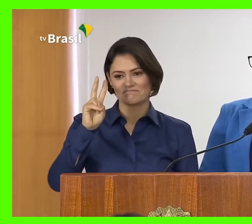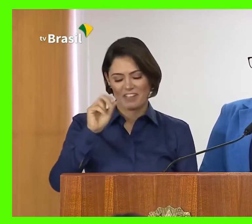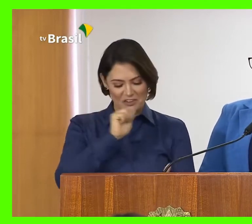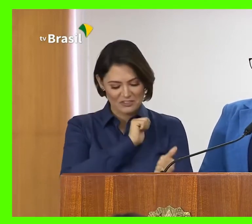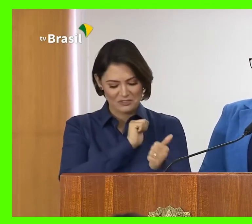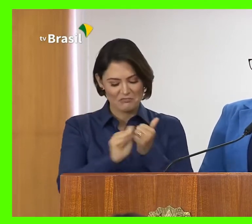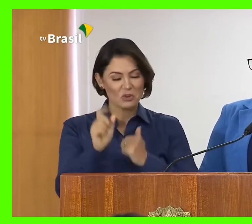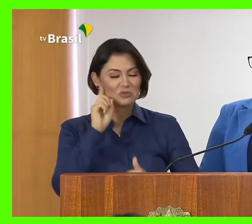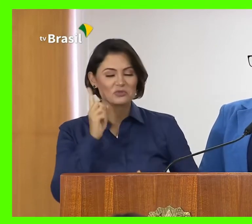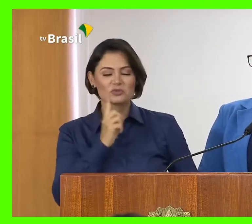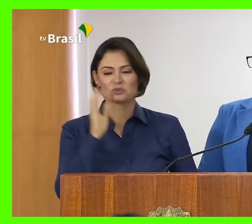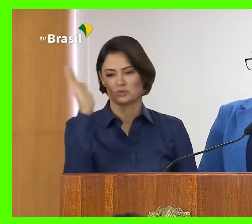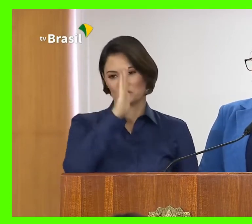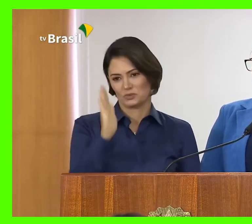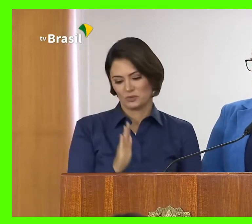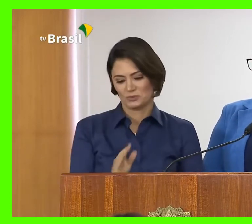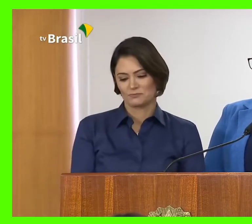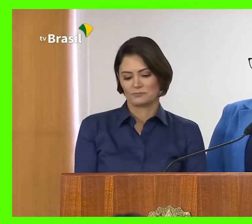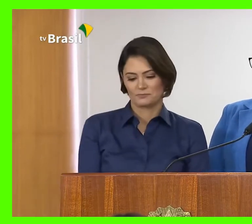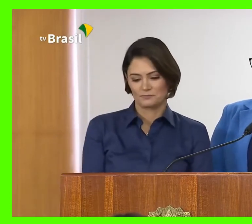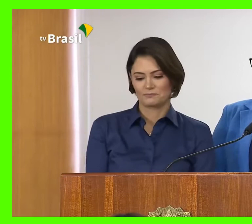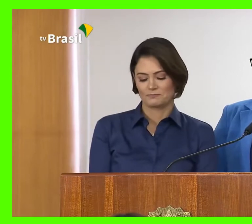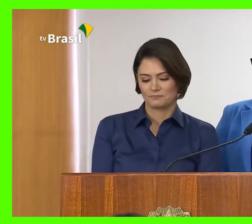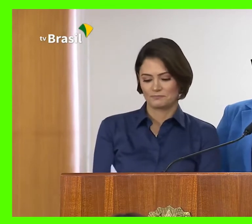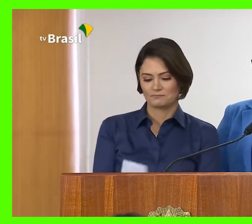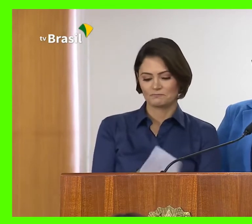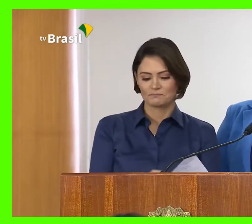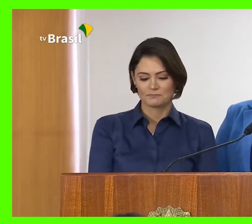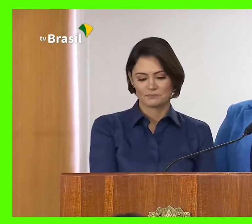um marco histórico para o desporto de surdos no Brasil.